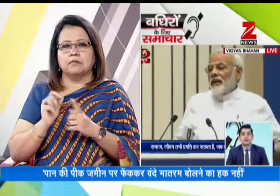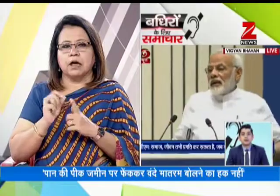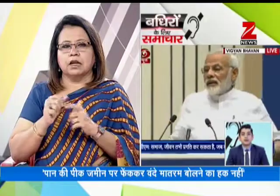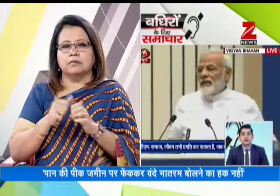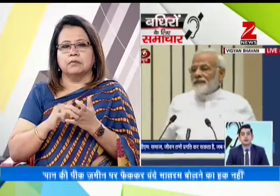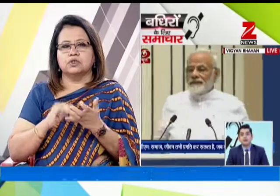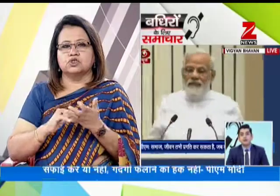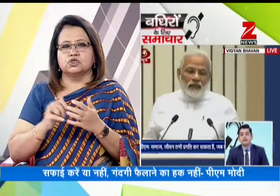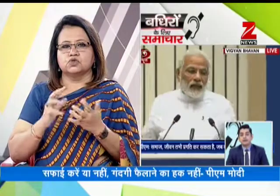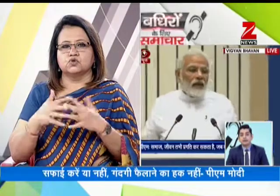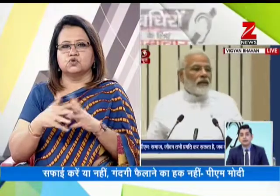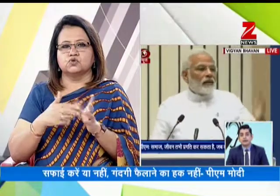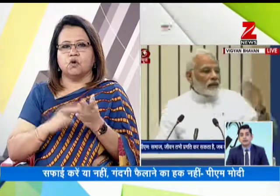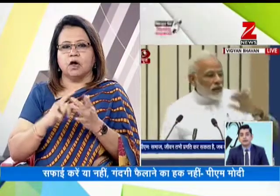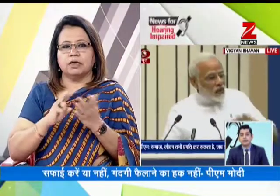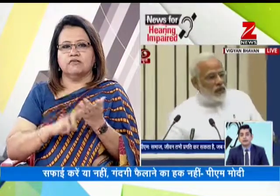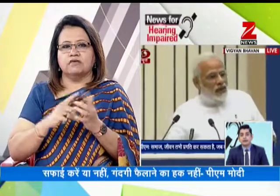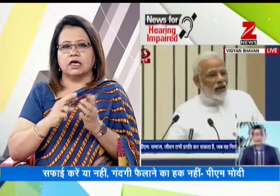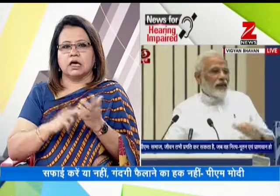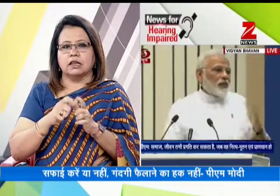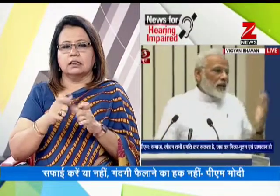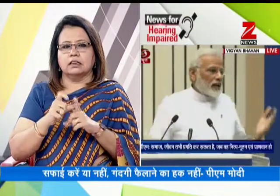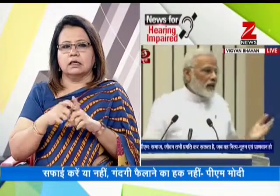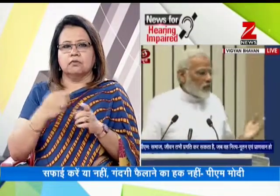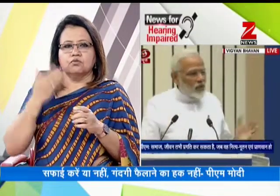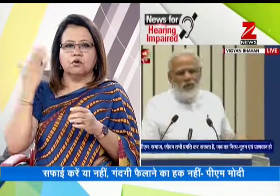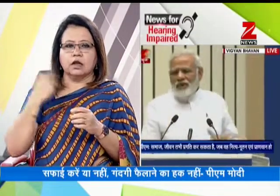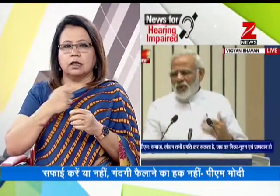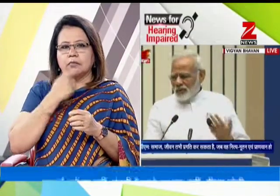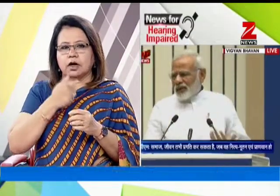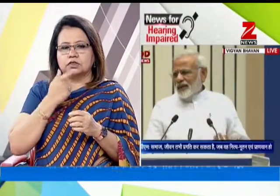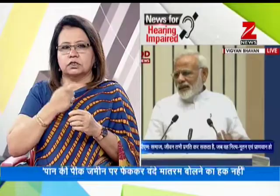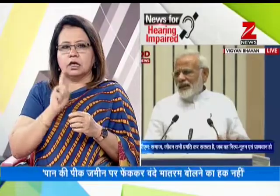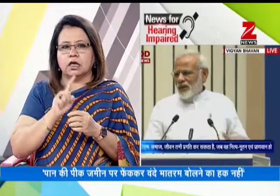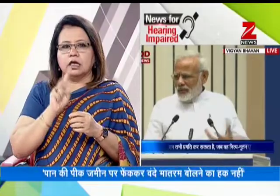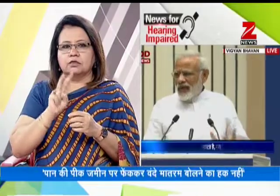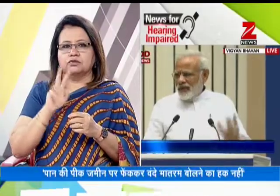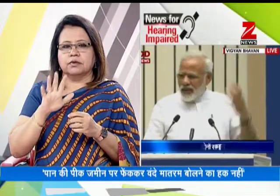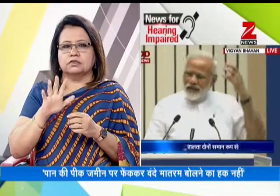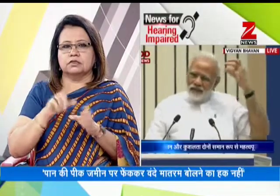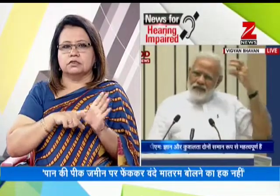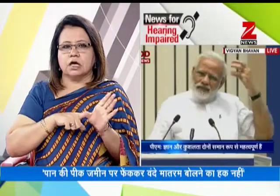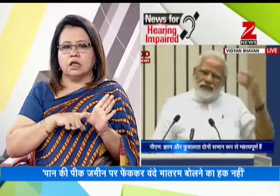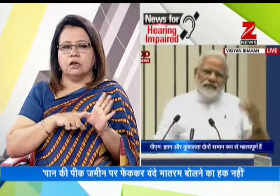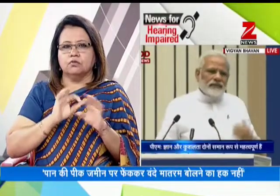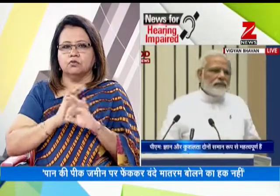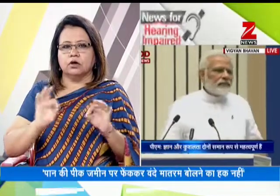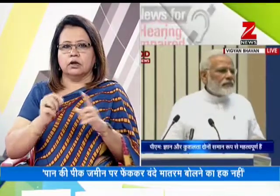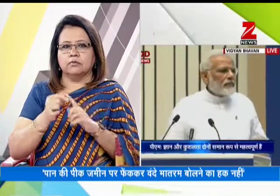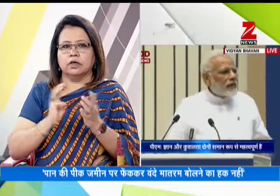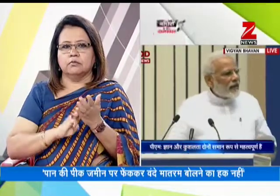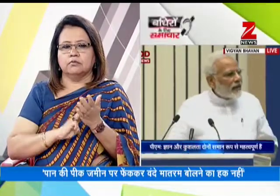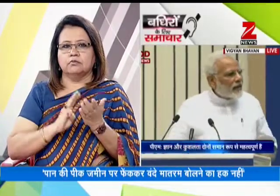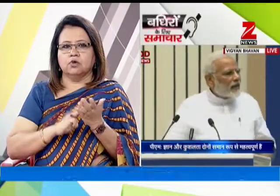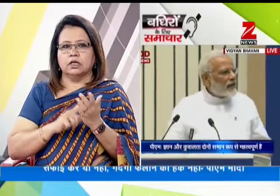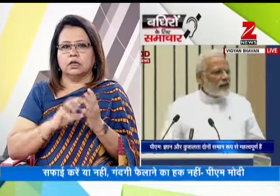धर्म संसद में स्वामी विवेकानंद के ऐतिहासिक भाषण के 125 वर्ष होने पर